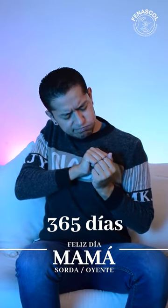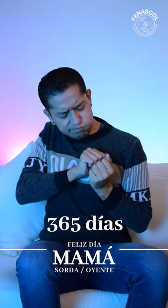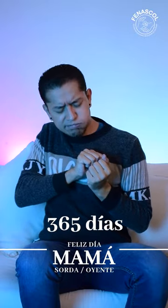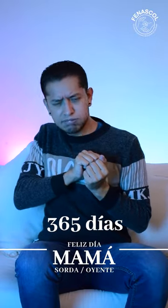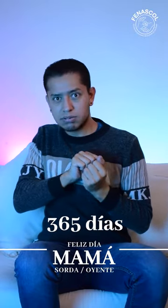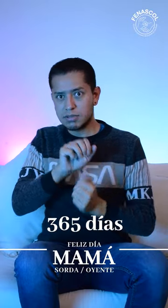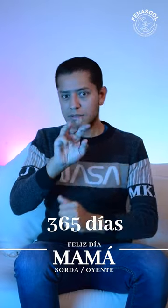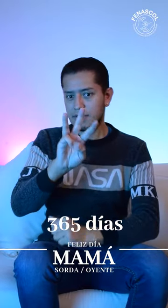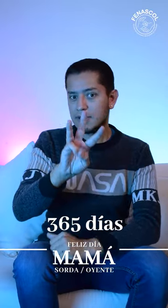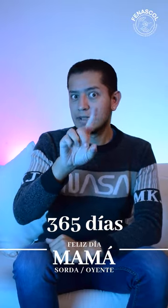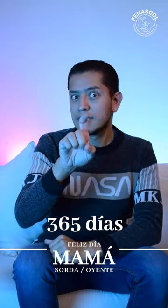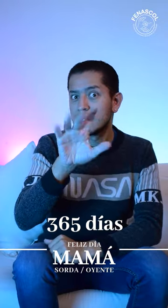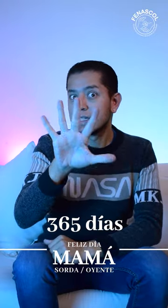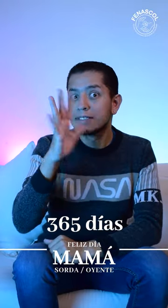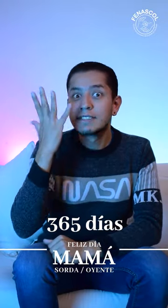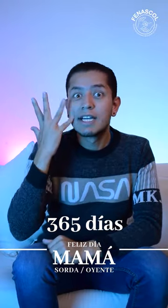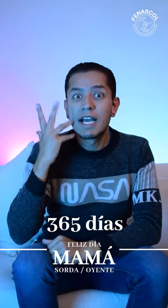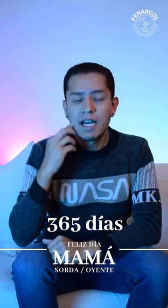365 días de la